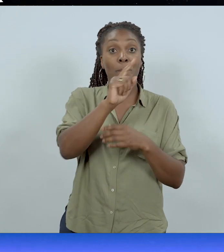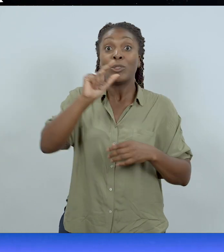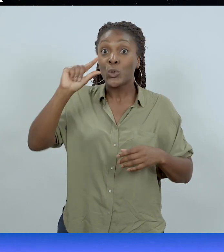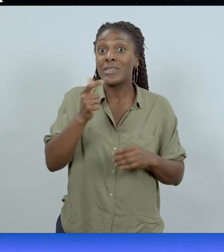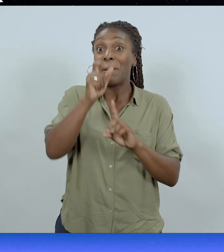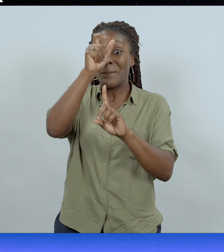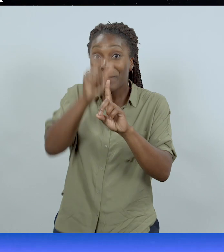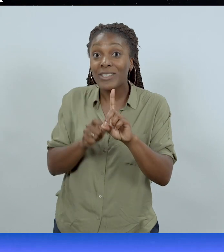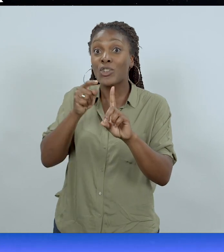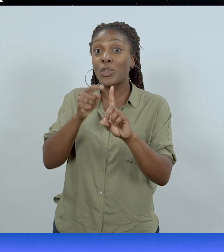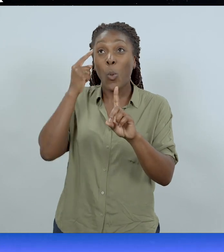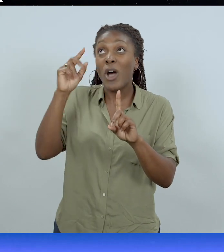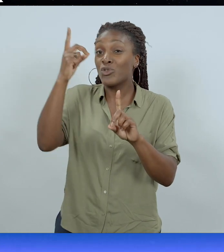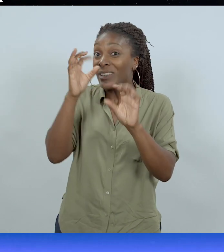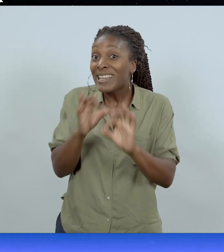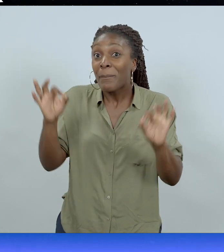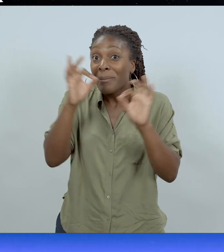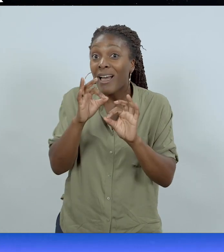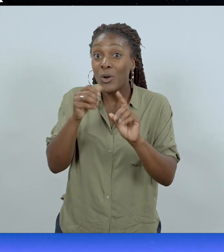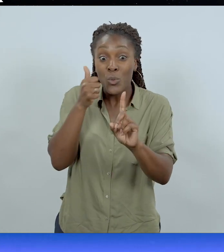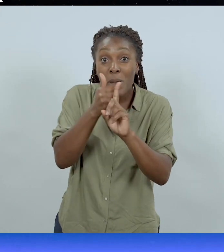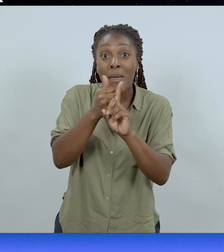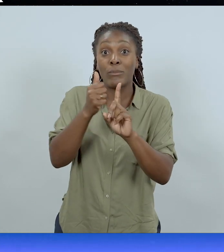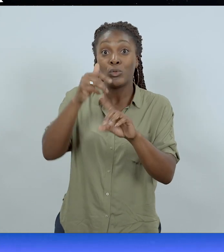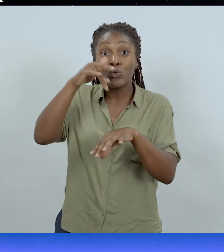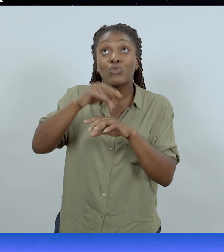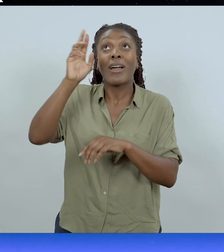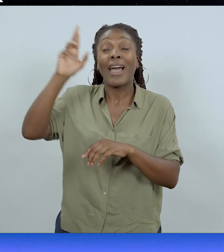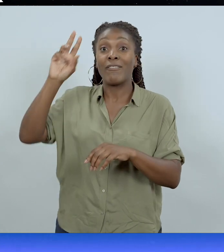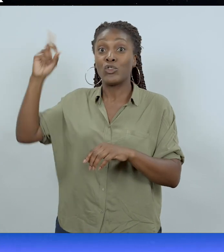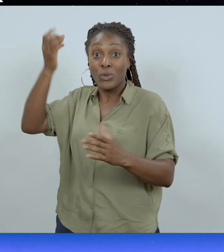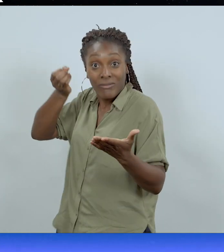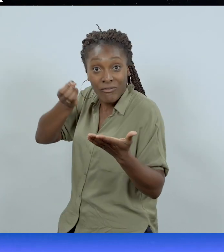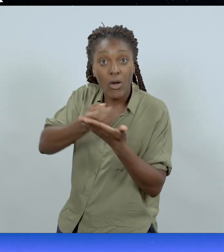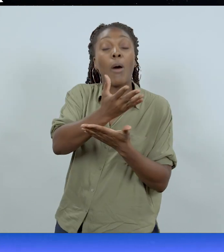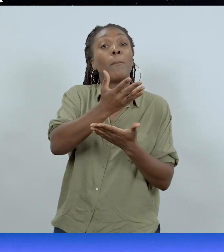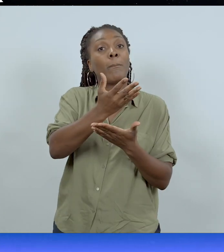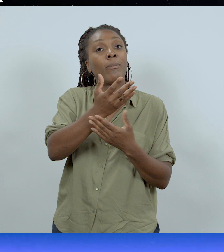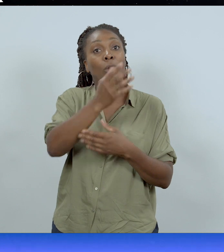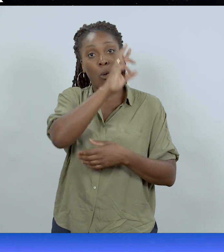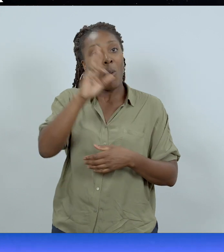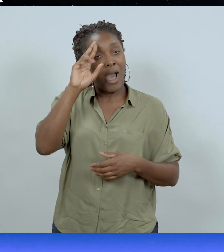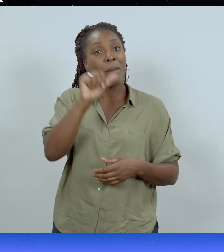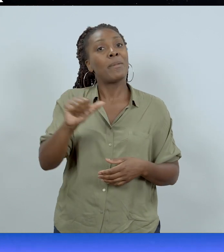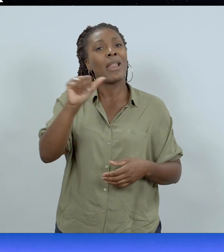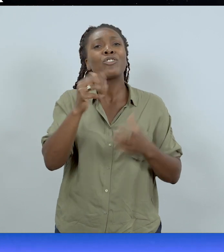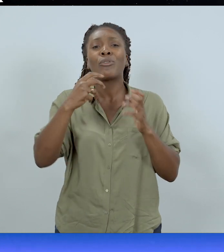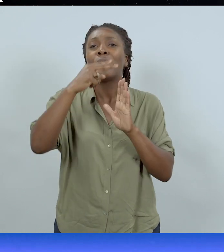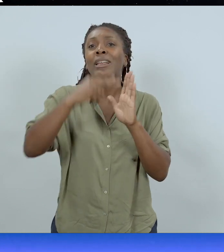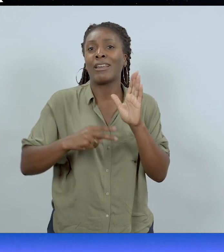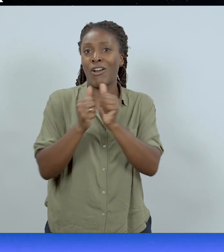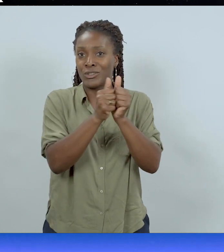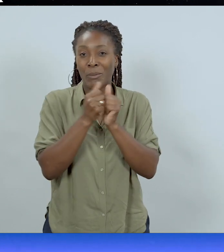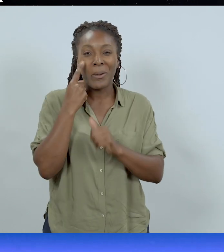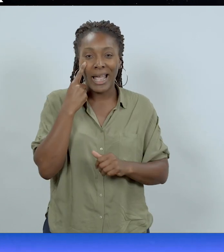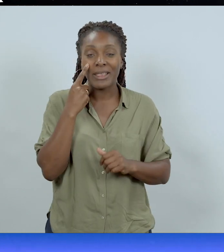deuxième rêve que l'on voit dans la parole de Dieu, ça concerne un incroyant, le roi Abimelech. J'aimerais lire ce rêve avec